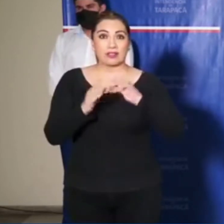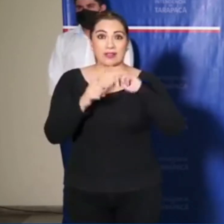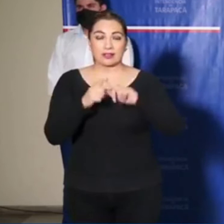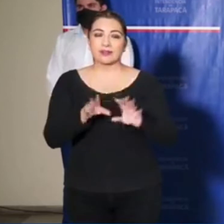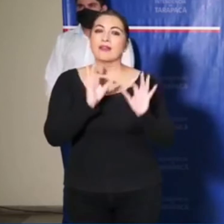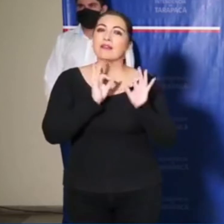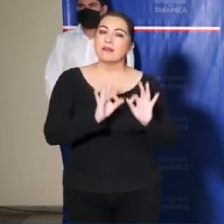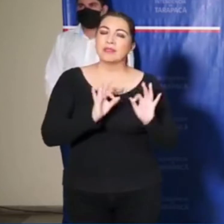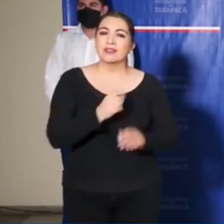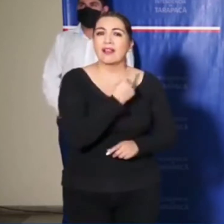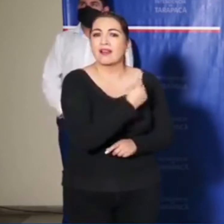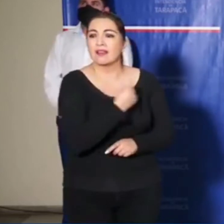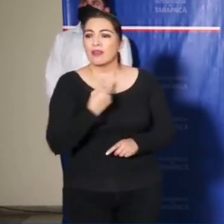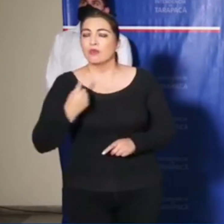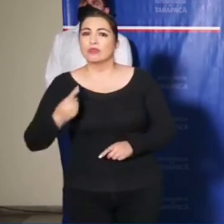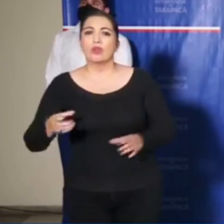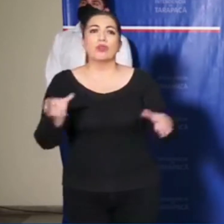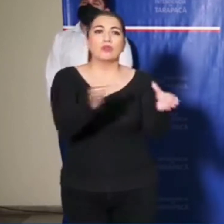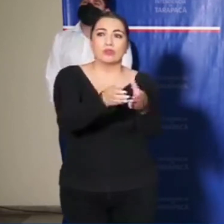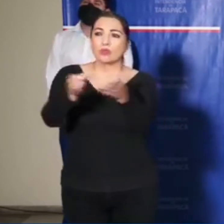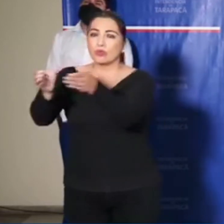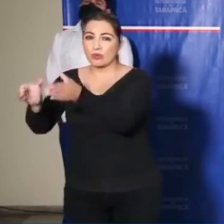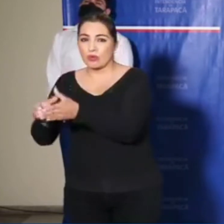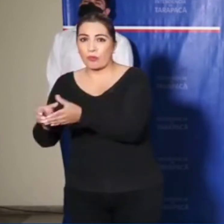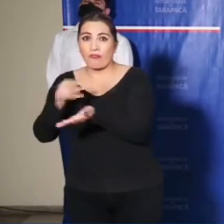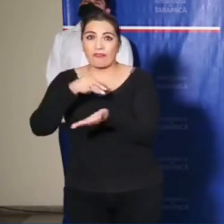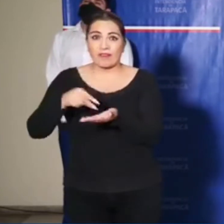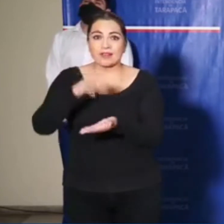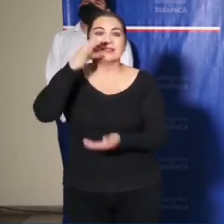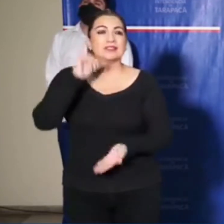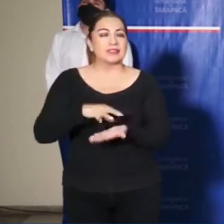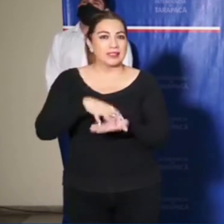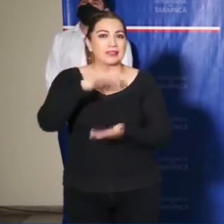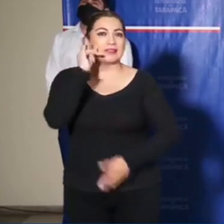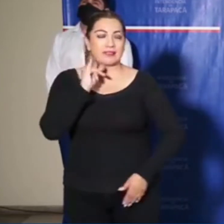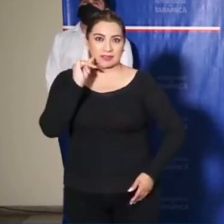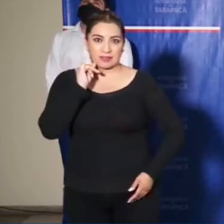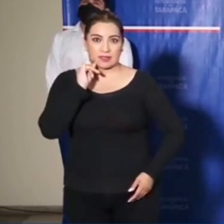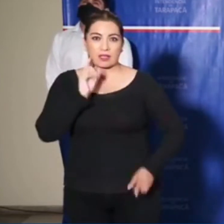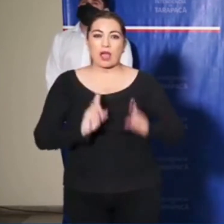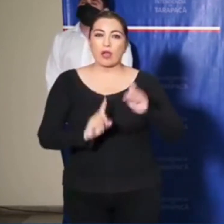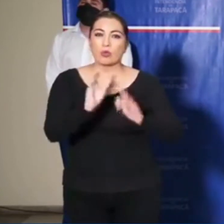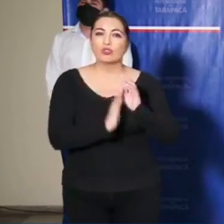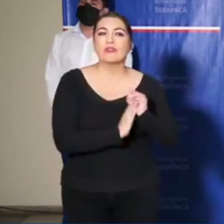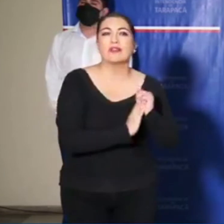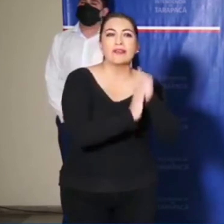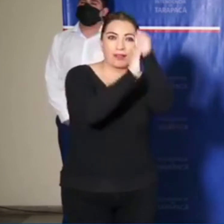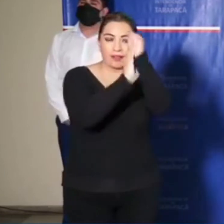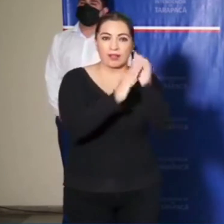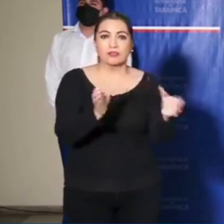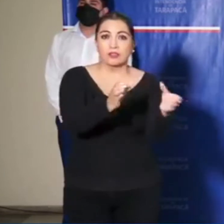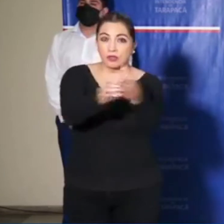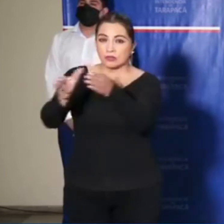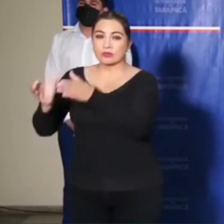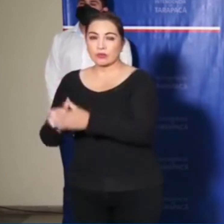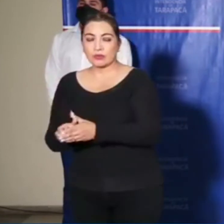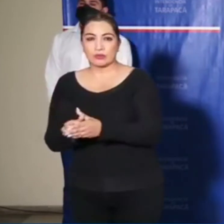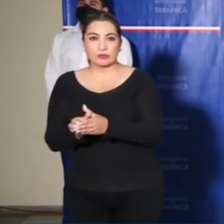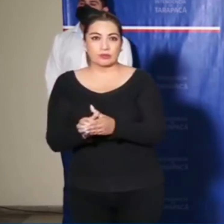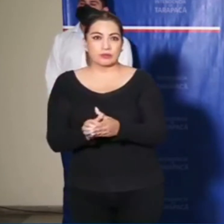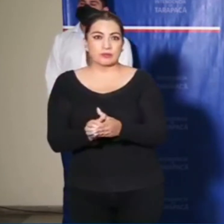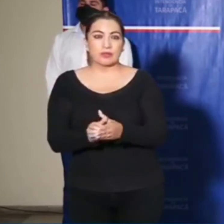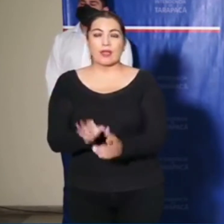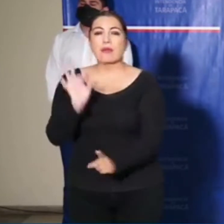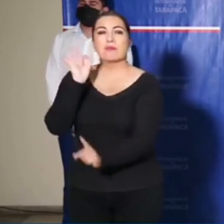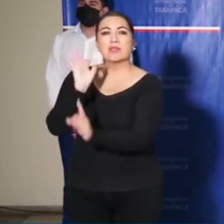en especial a cada uno de los bailes de nuestra región, a cada uno de los dirigentes de los bailes, y fundamentalmente a